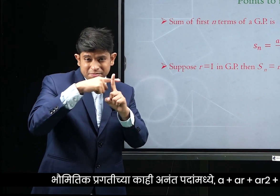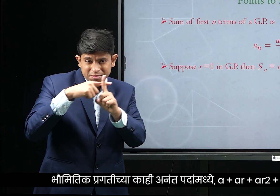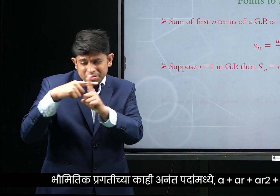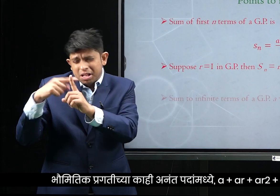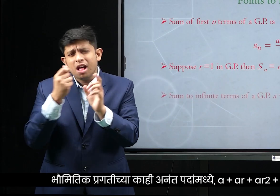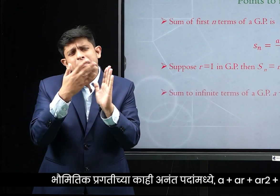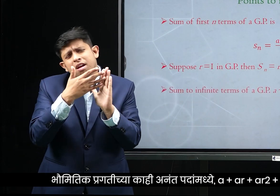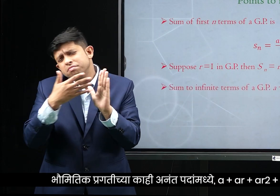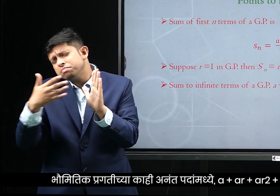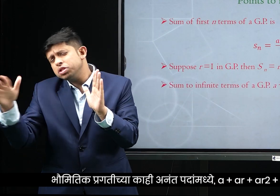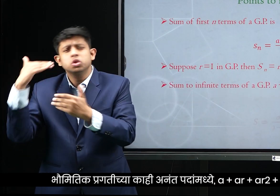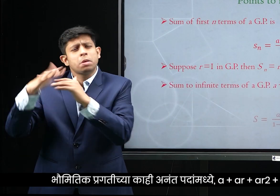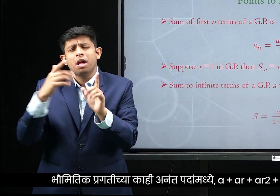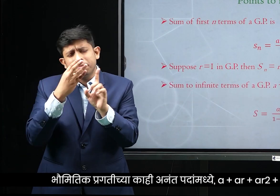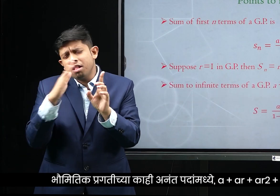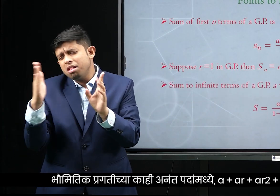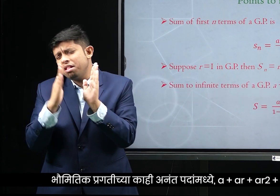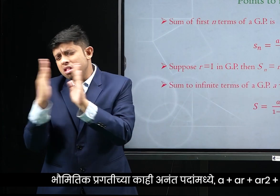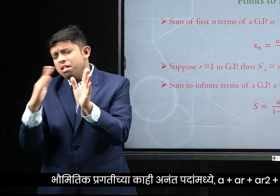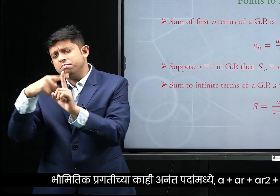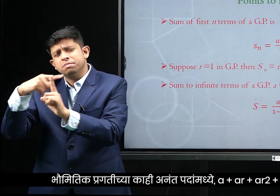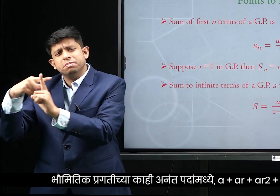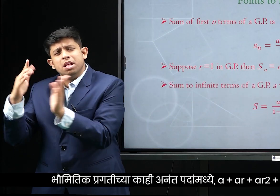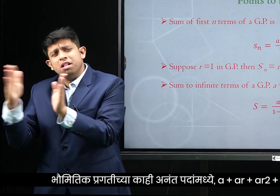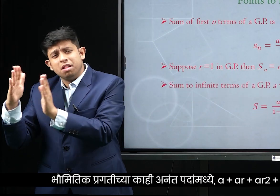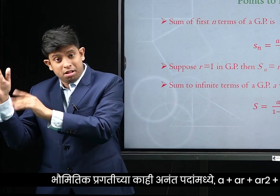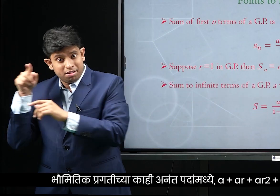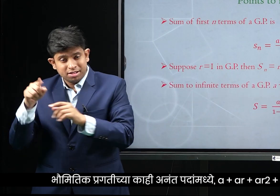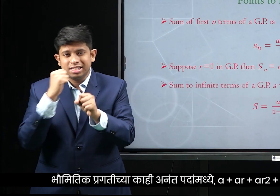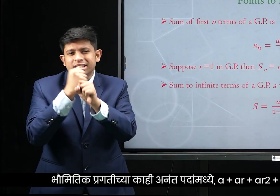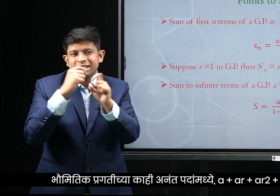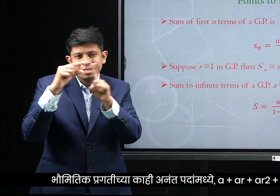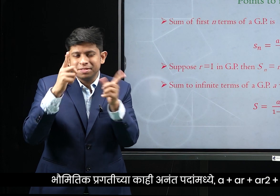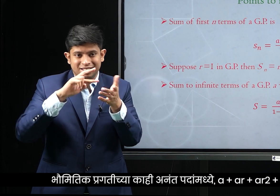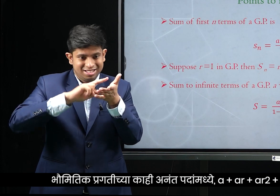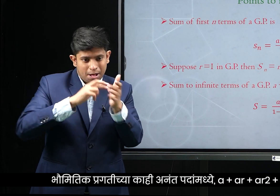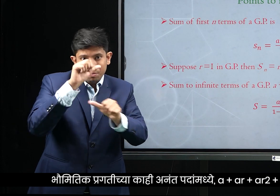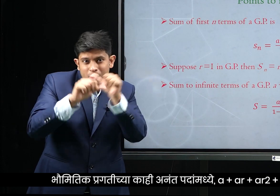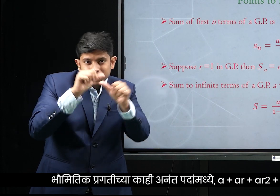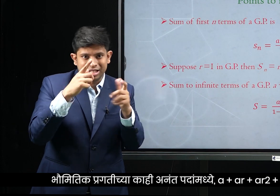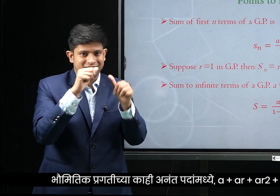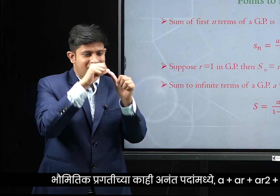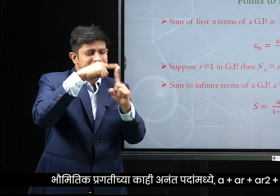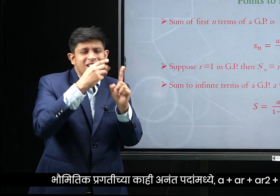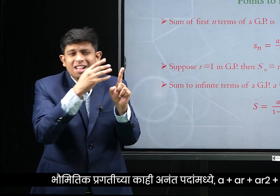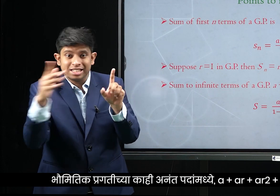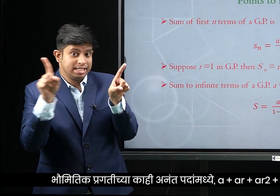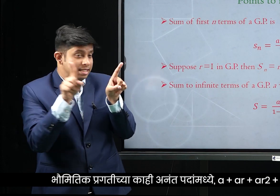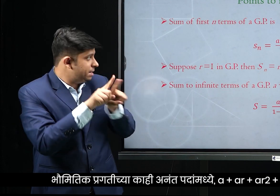भौमितिक प्रतीच्या काही अनंत पदांमध्ये a प्लस r प्लस r 2 प्लस हे s इक्वल्स a स्लॅश 1 r आहे जिथे -1 लेस दॅन r लेस दॅन